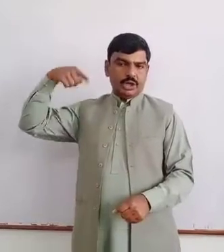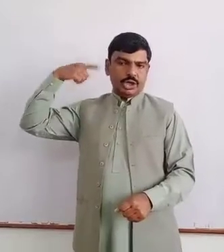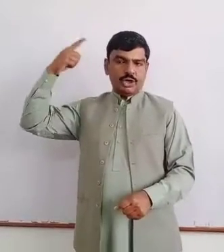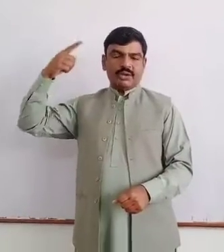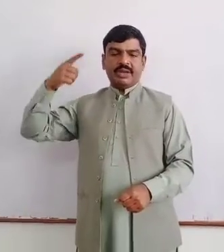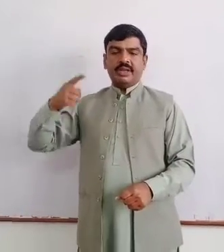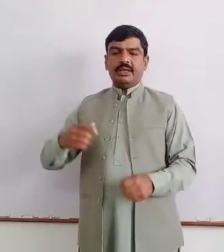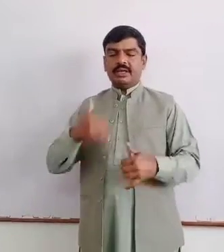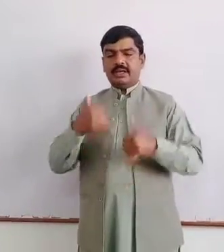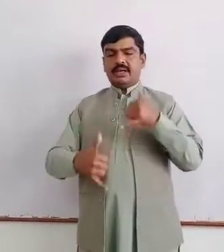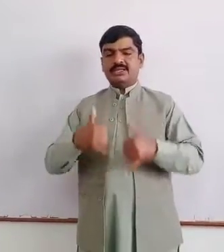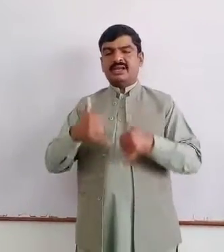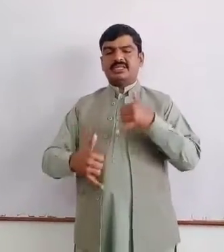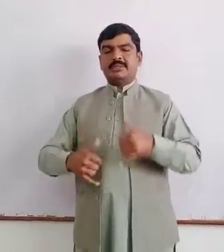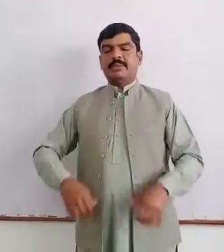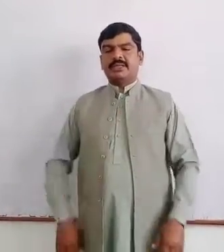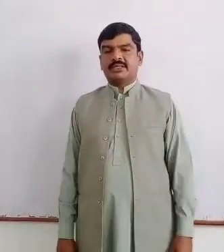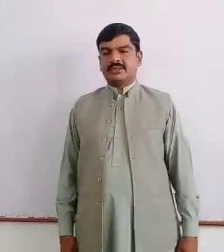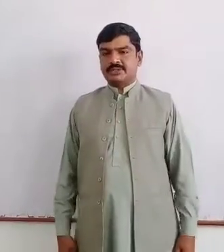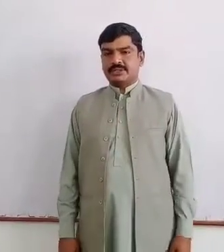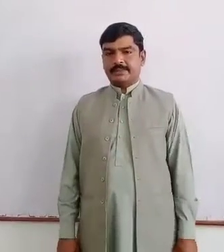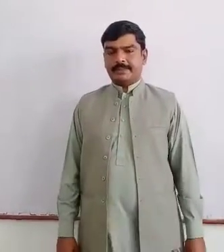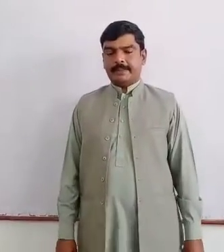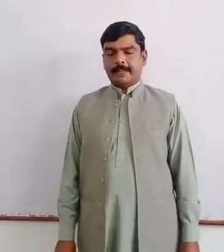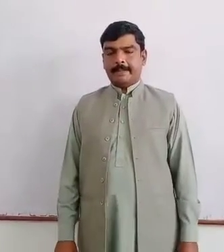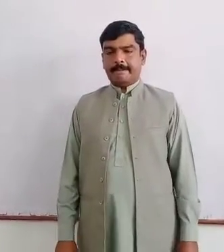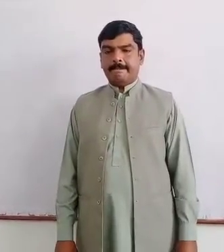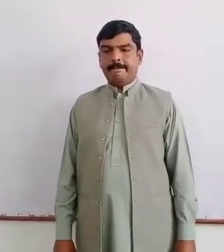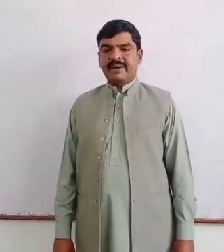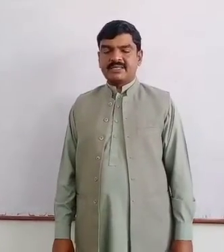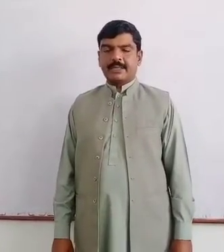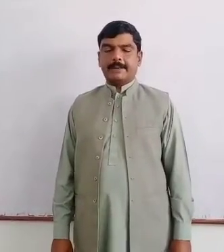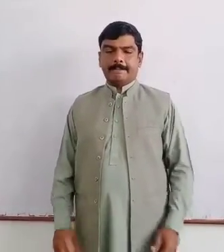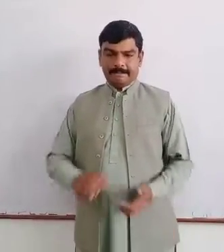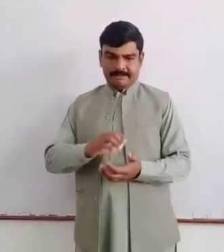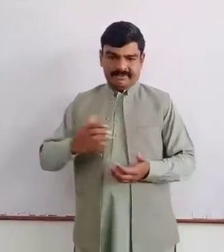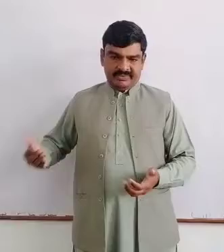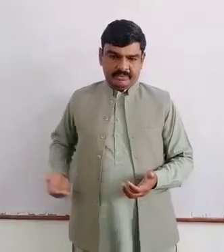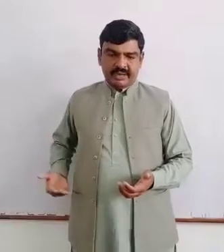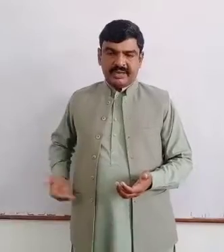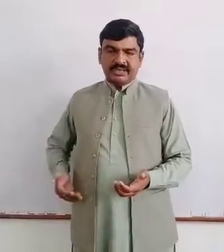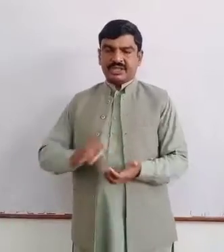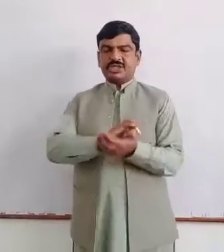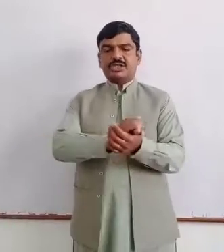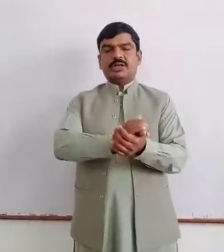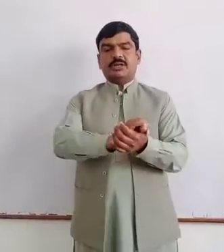गवर्नमेंट नौकरी आजमाइश। पब्लिक सर्विस कमीशन। पटसन। पटसन बांग्लादेश।